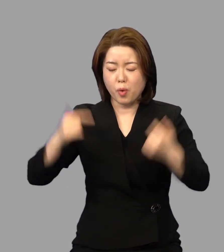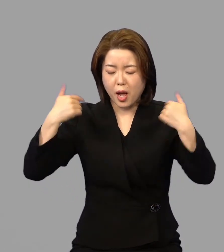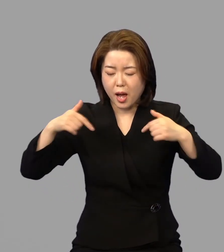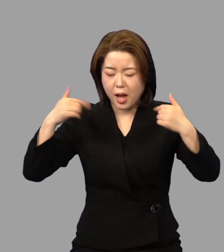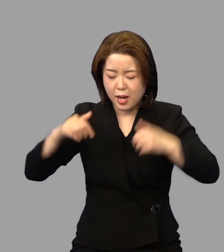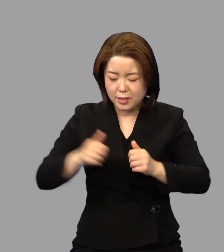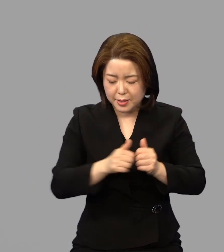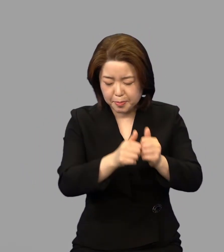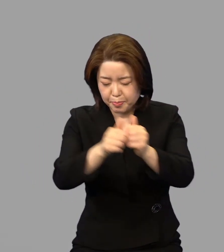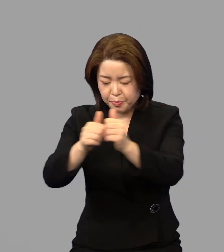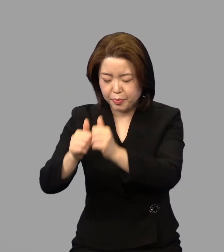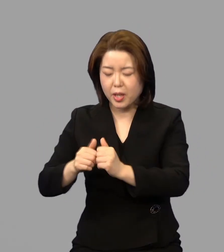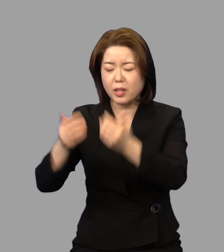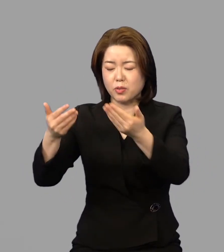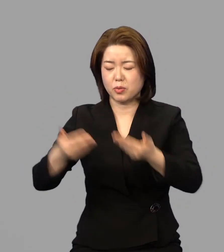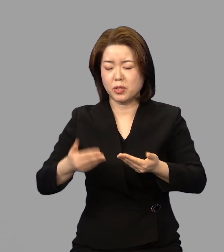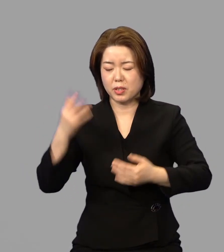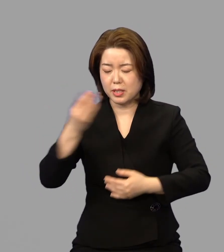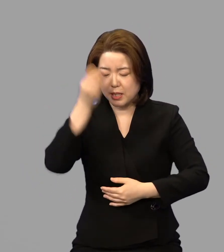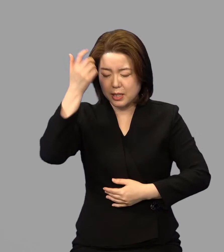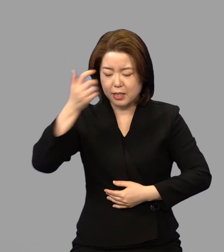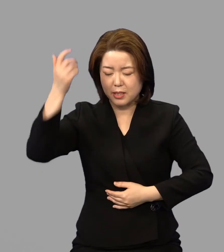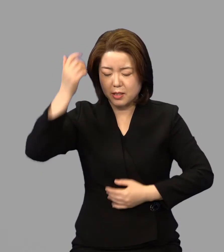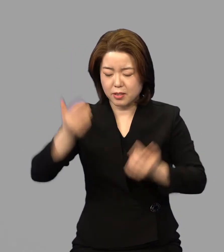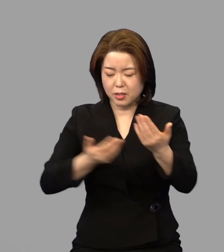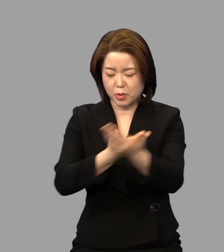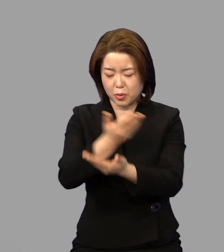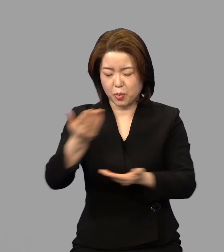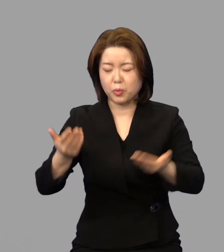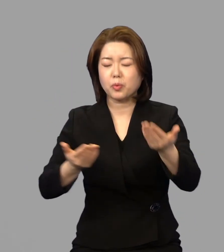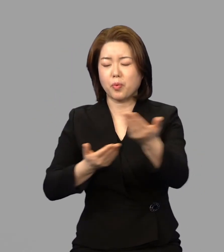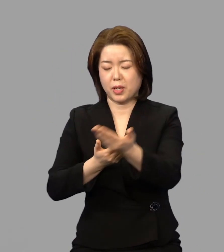함께 하시는 성령의 교통하심이